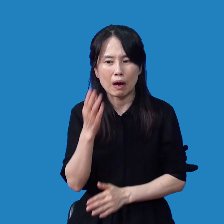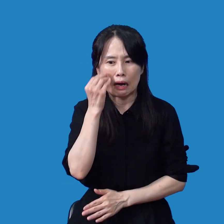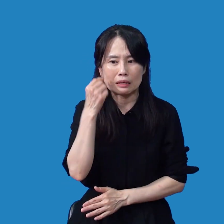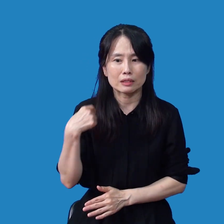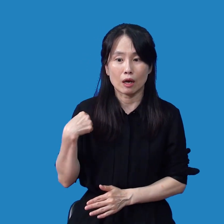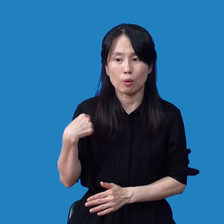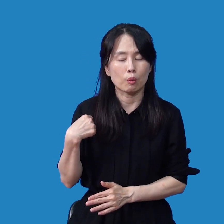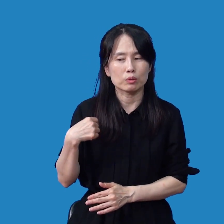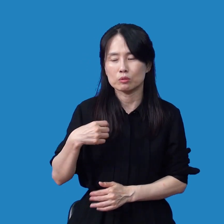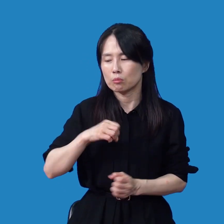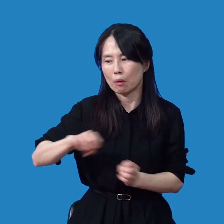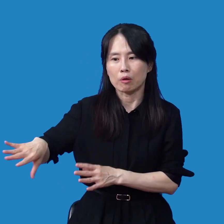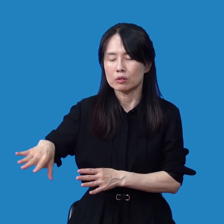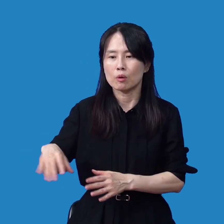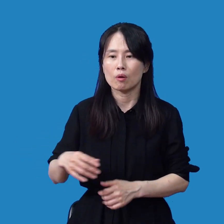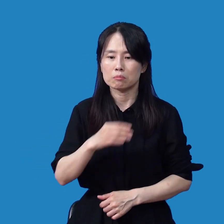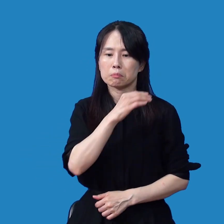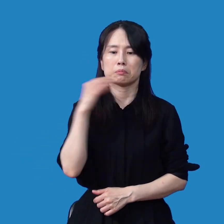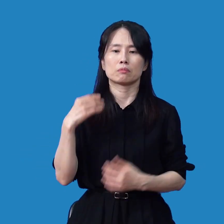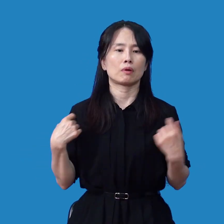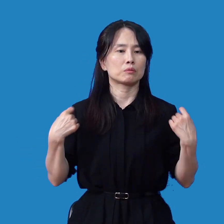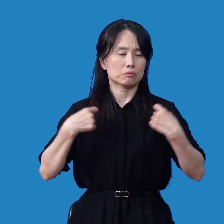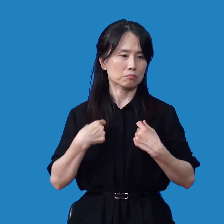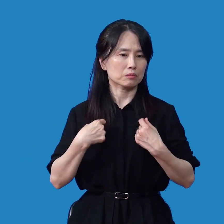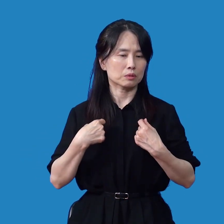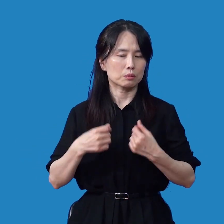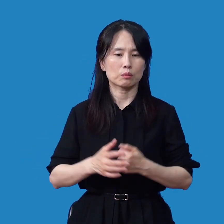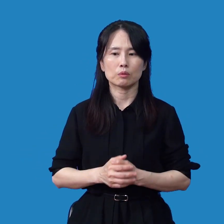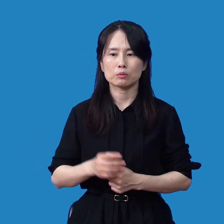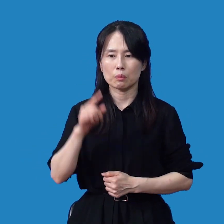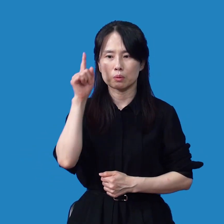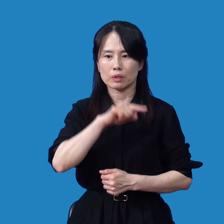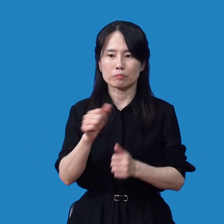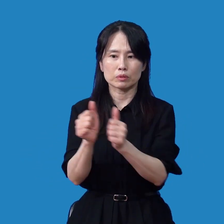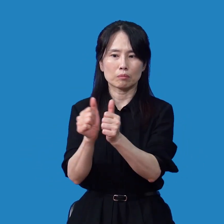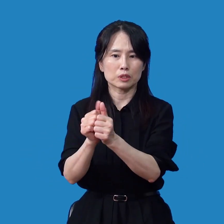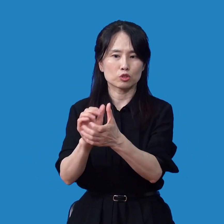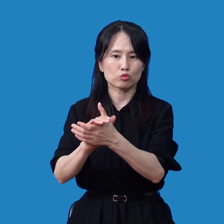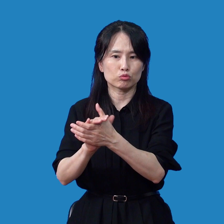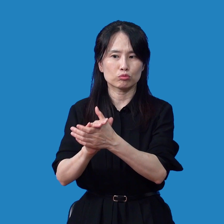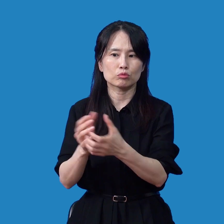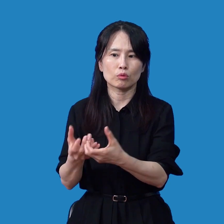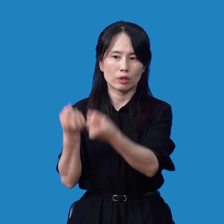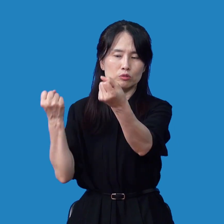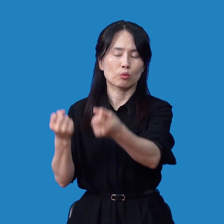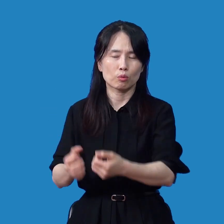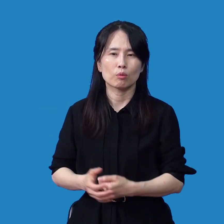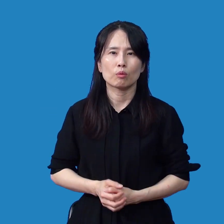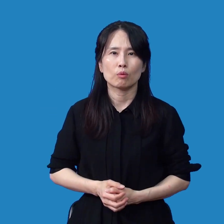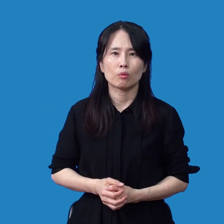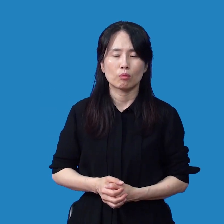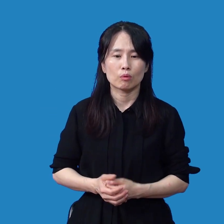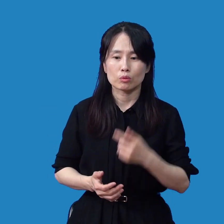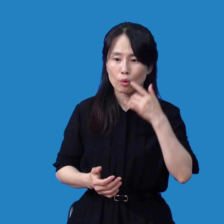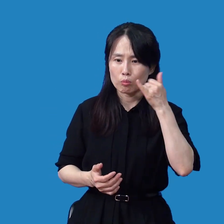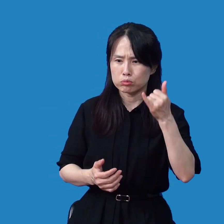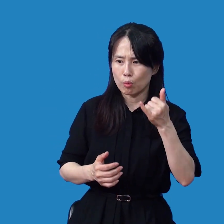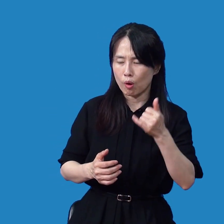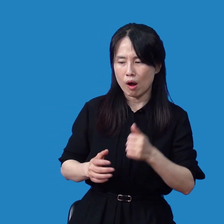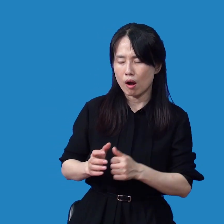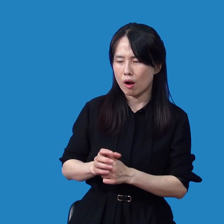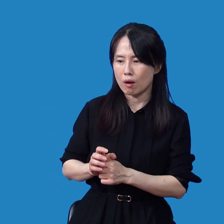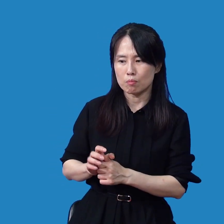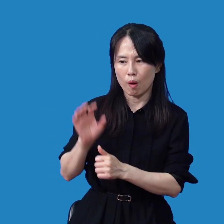옷차림도 이제 없어지고 그리고 질이 안 좋은 그 남자친구와도 헤어졌습니다. 부모가 뭐 어떻게 말한